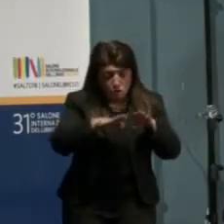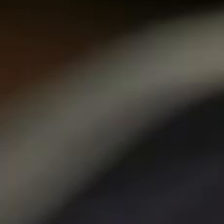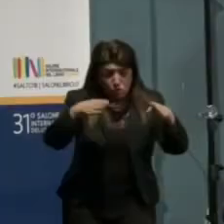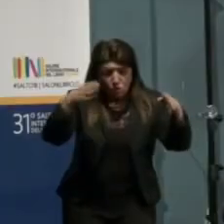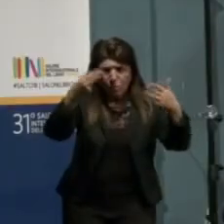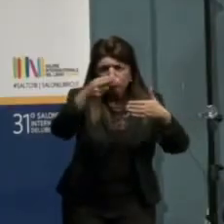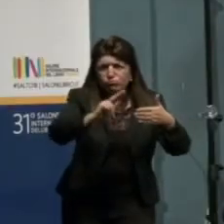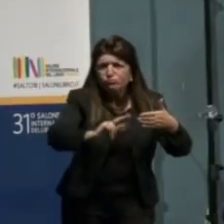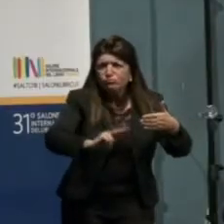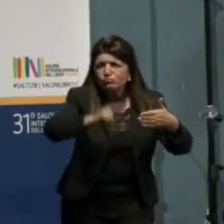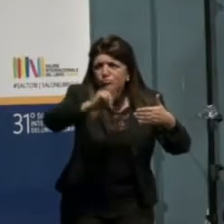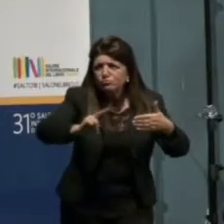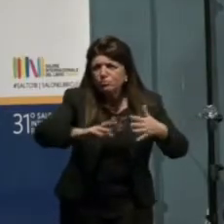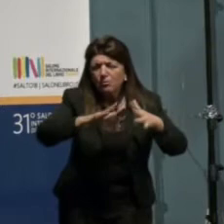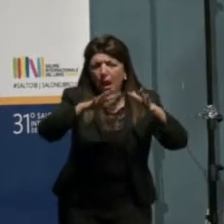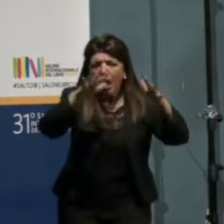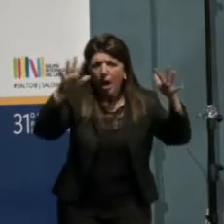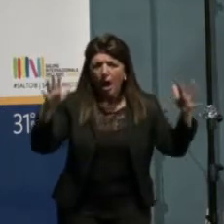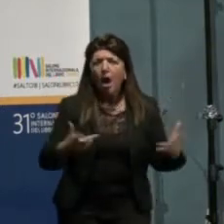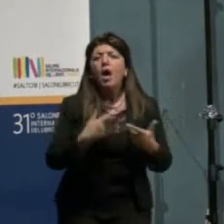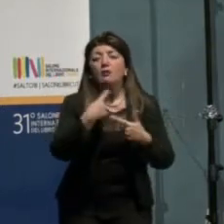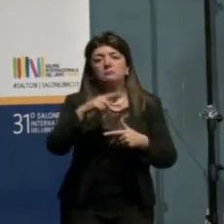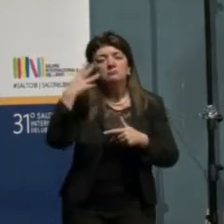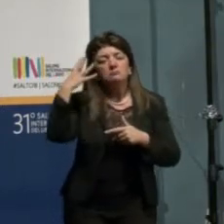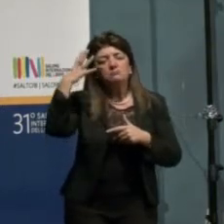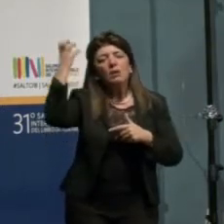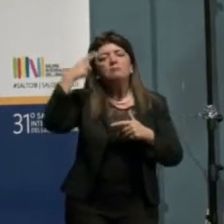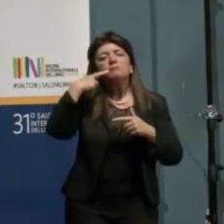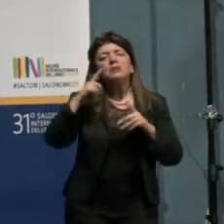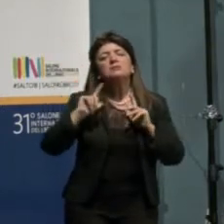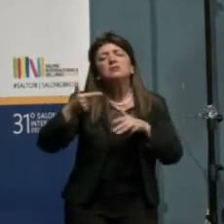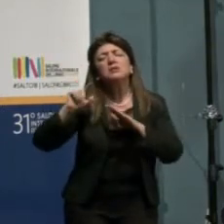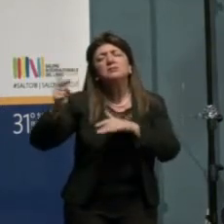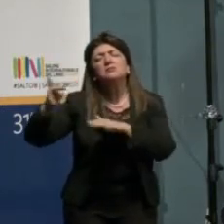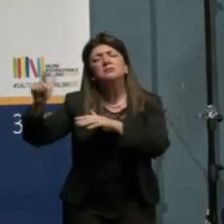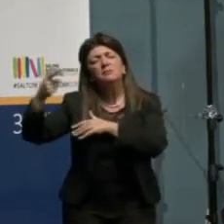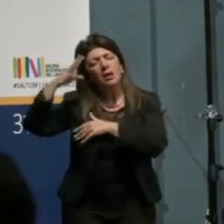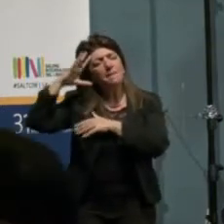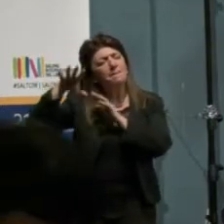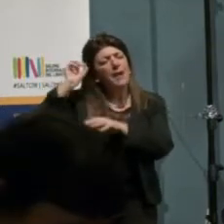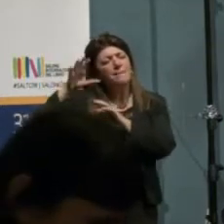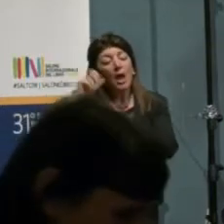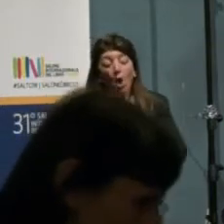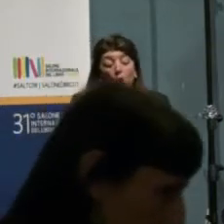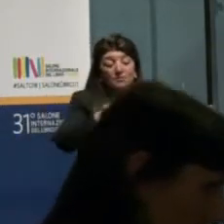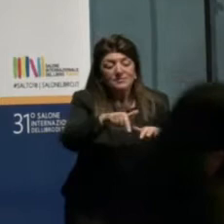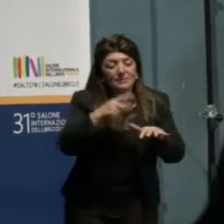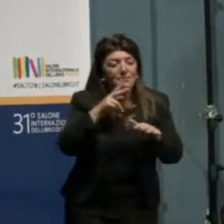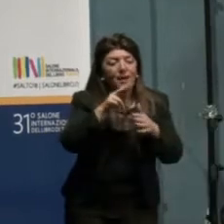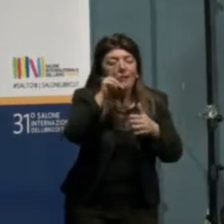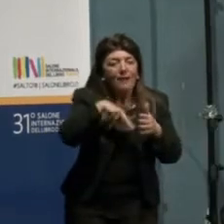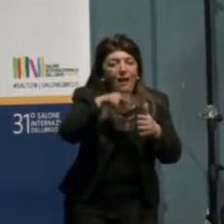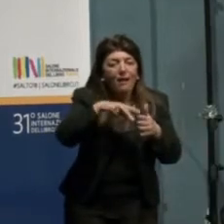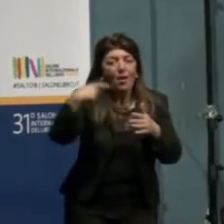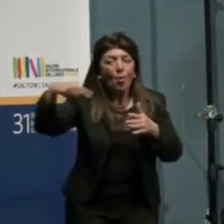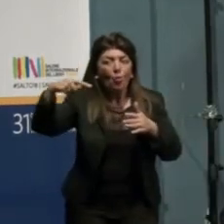di reati o tre abbiamo deciso di ricordarlo per molte settimane leggendo ogni settimana un frammento delle tante cose che giulio aveva